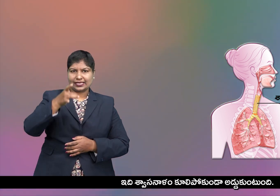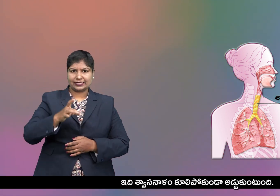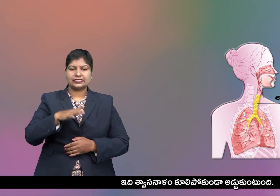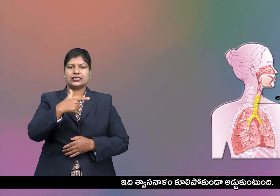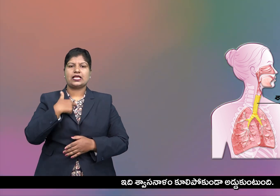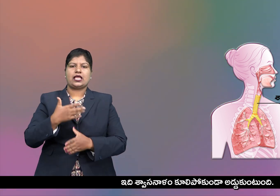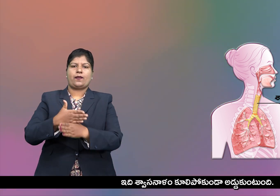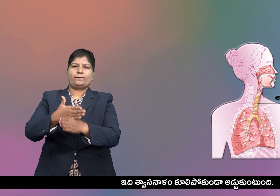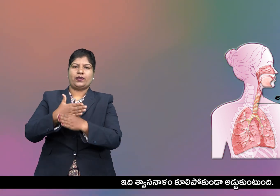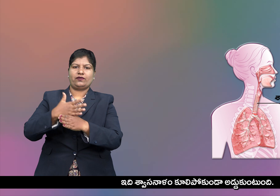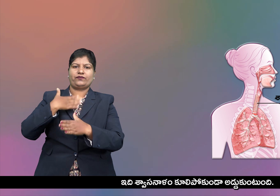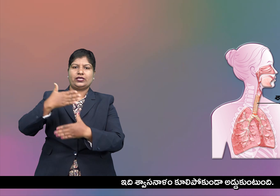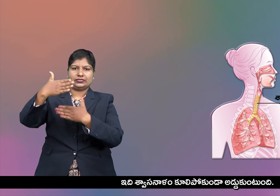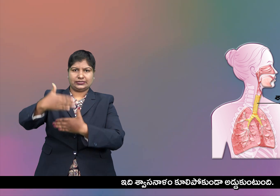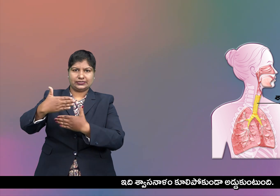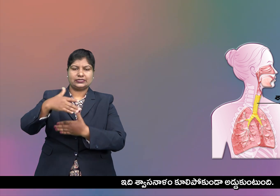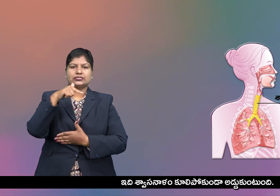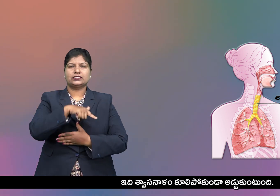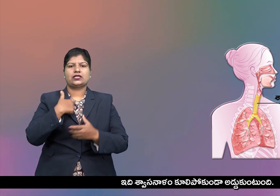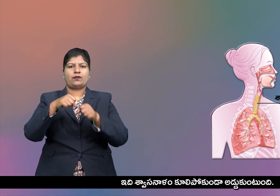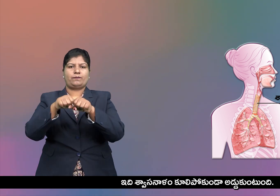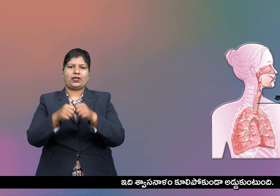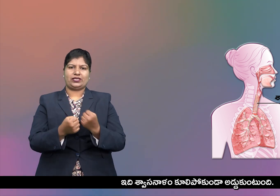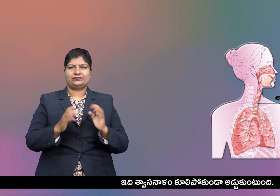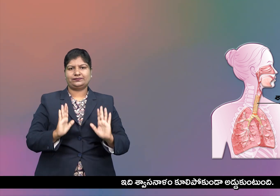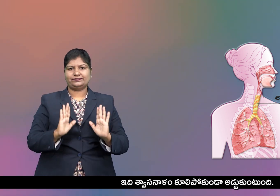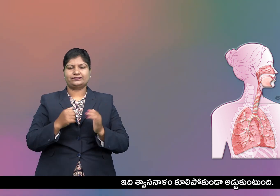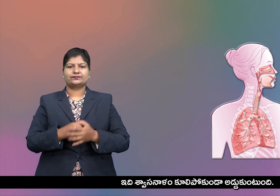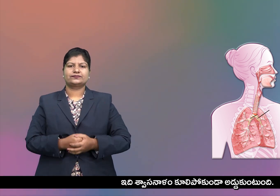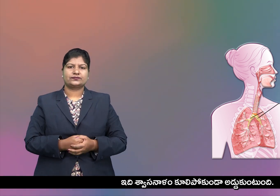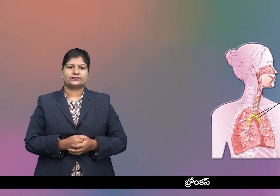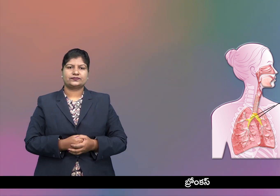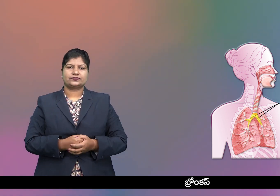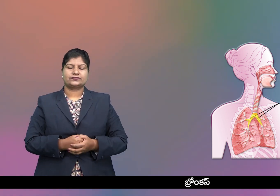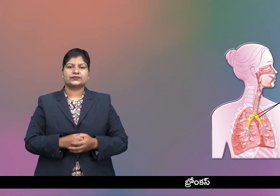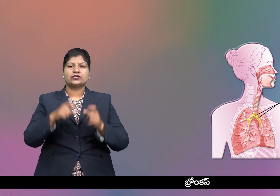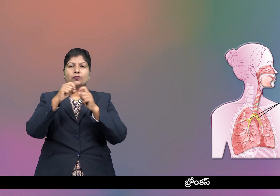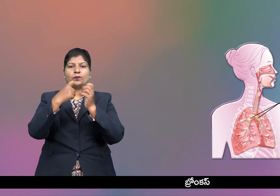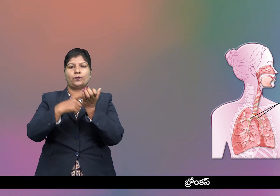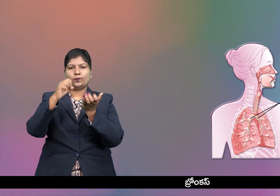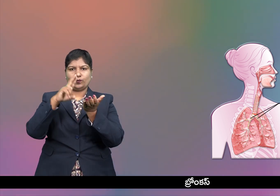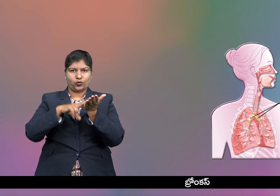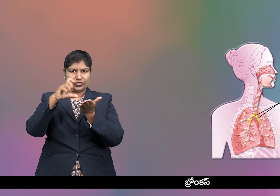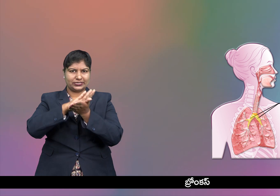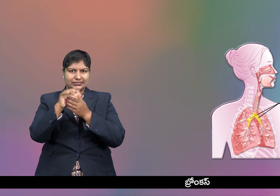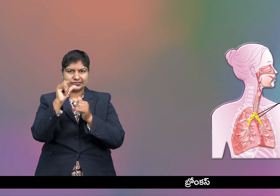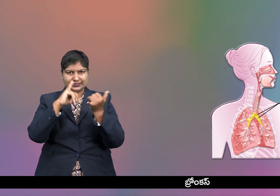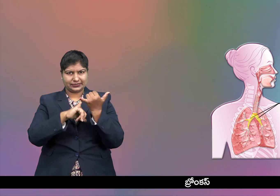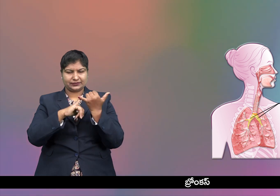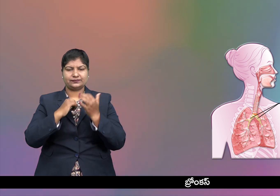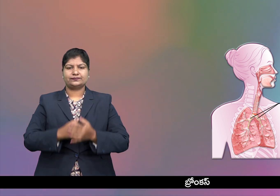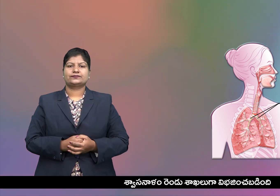ఇది శ్వాసనాళం కూలిపోకుండా అడ్డుకుంటుంది. బ్రోంకస్.